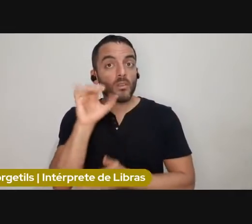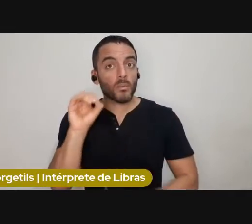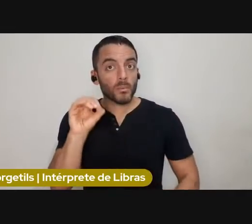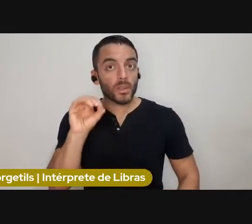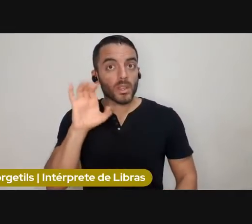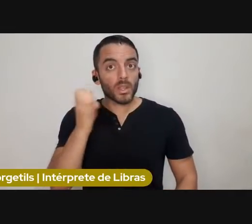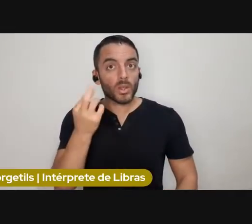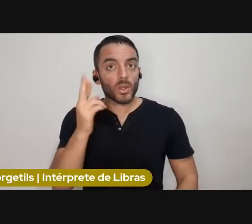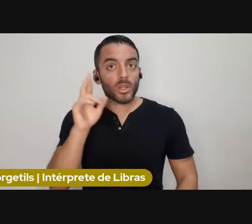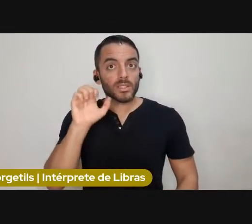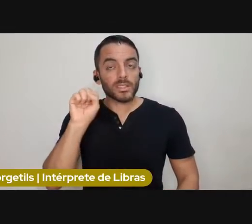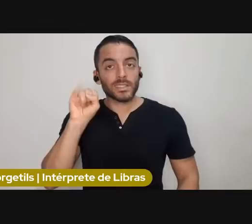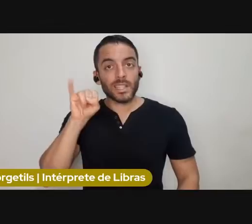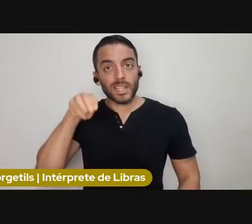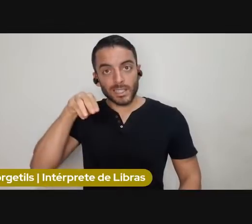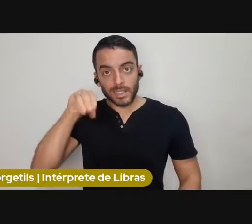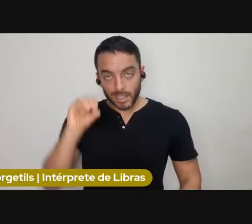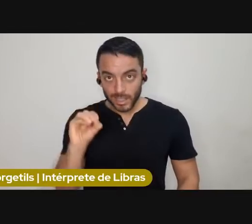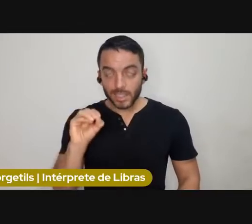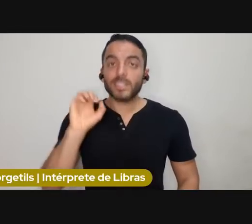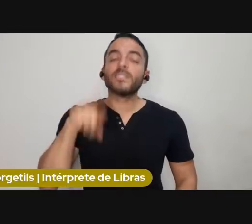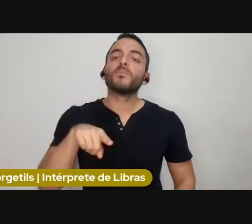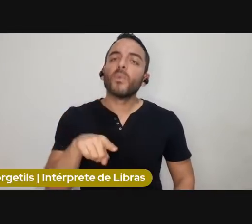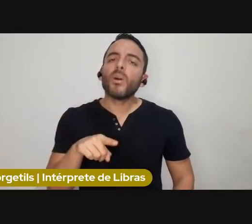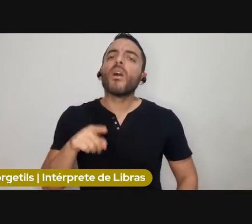Robert Lanza, as narrativas